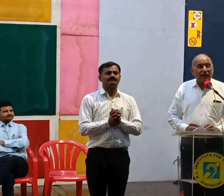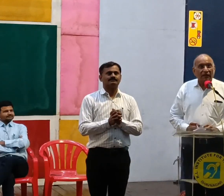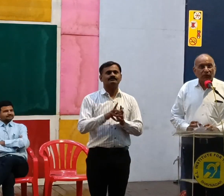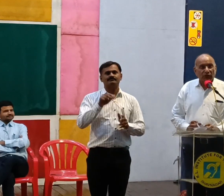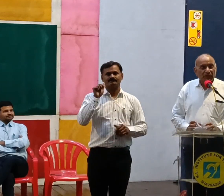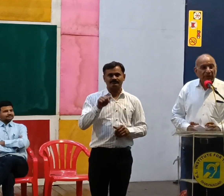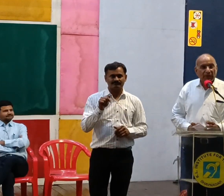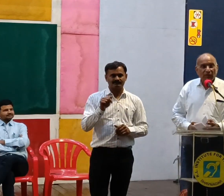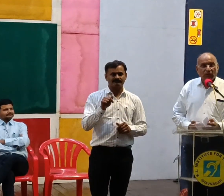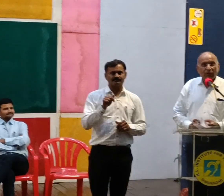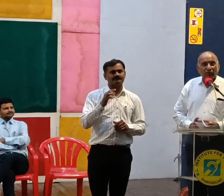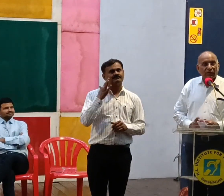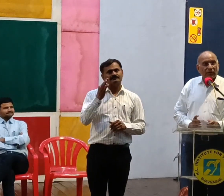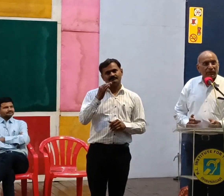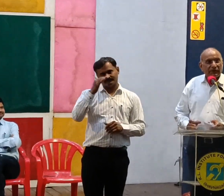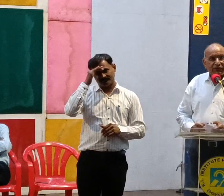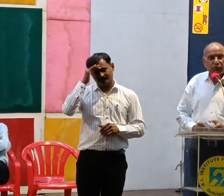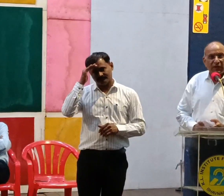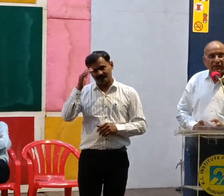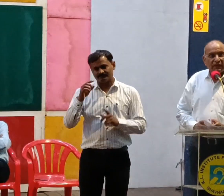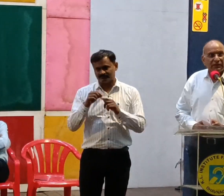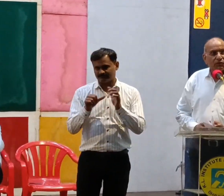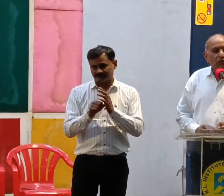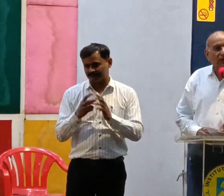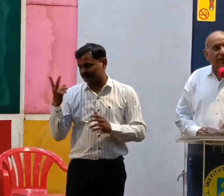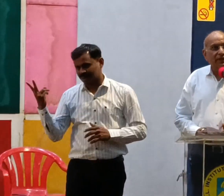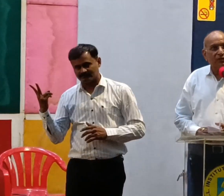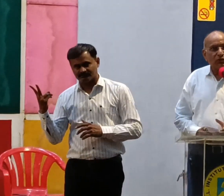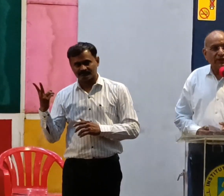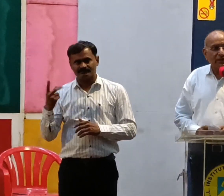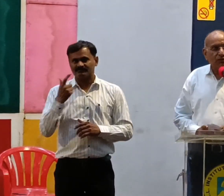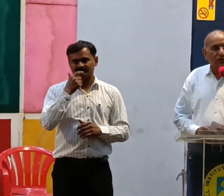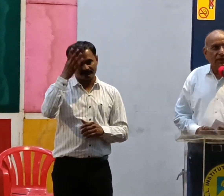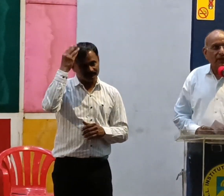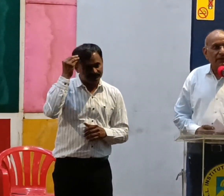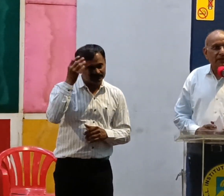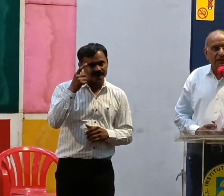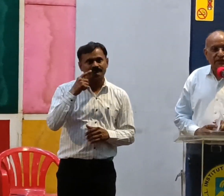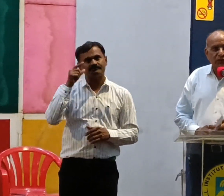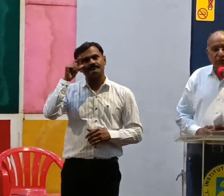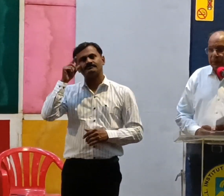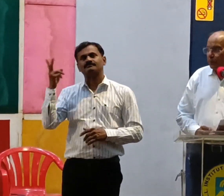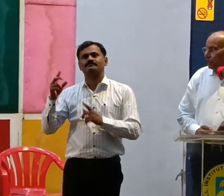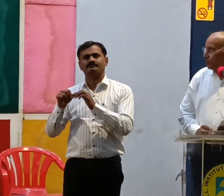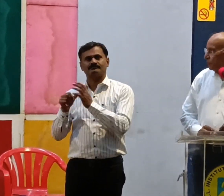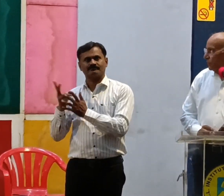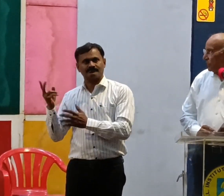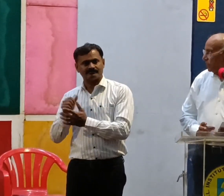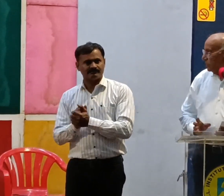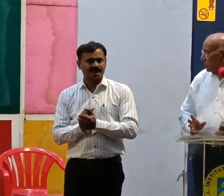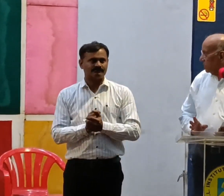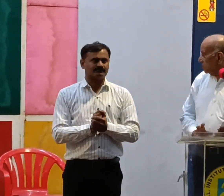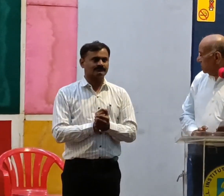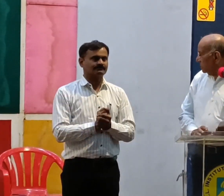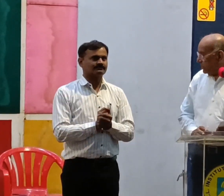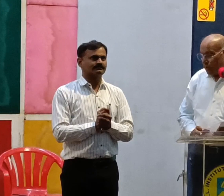આજના મુખ્ય મહેમાનો શ્રી સુધાનંદ હાઈસ્કૂલ અને નૂતન હાઈસ્કૂલના આચાર્યશ્રીઓ